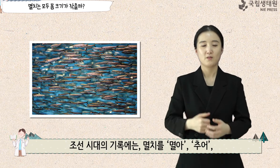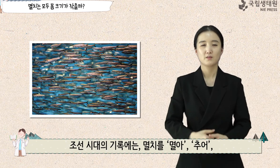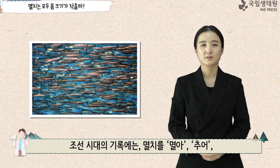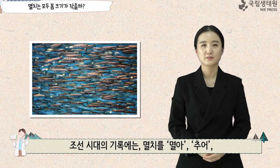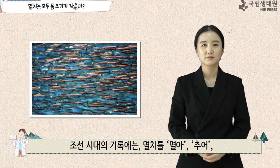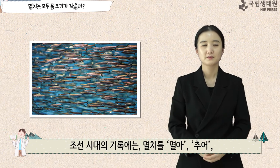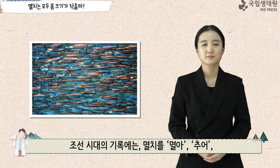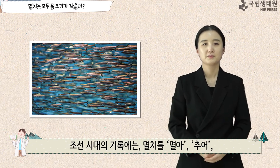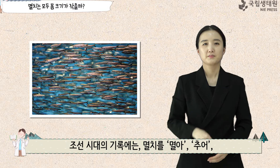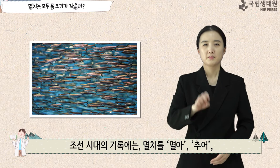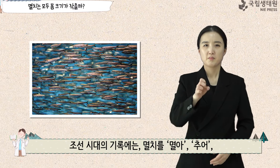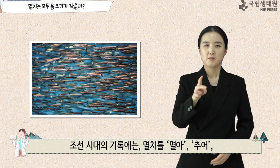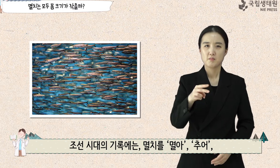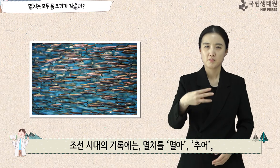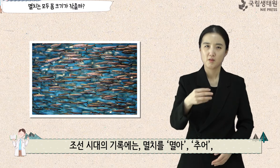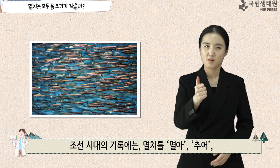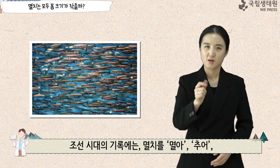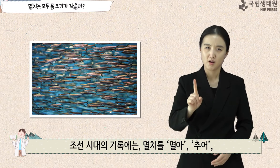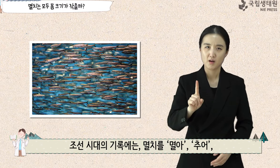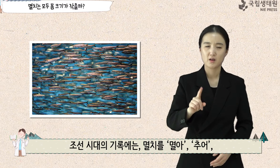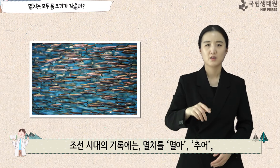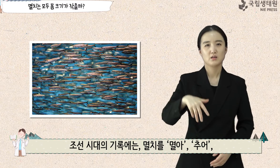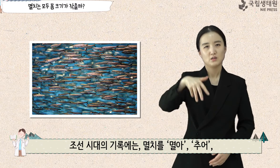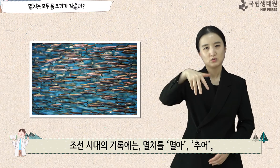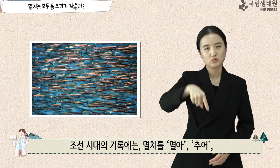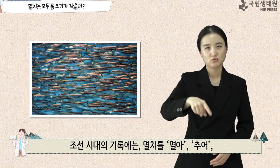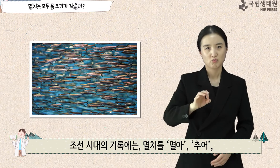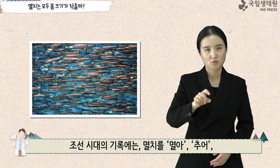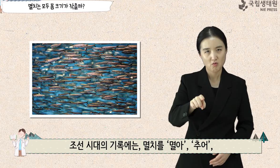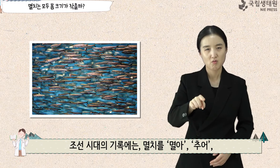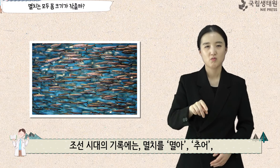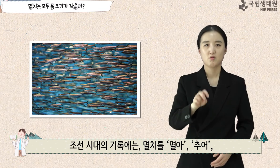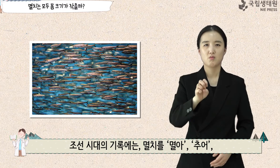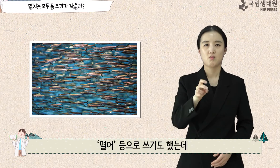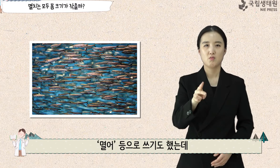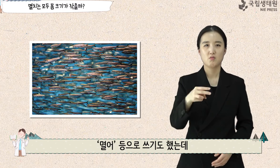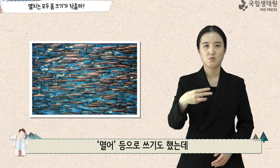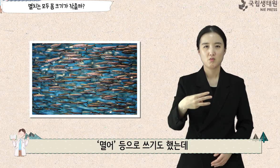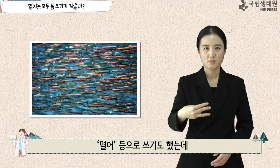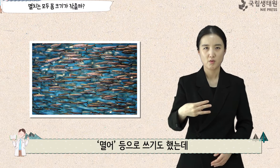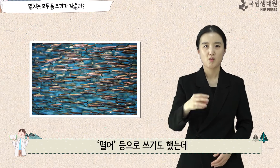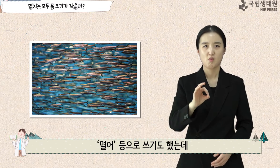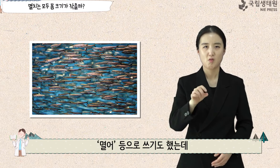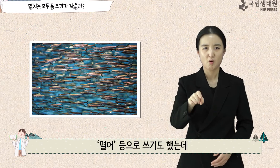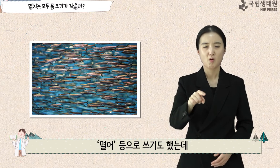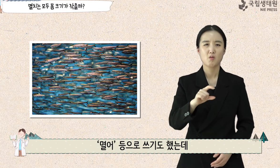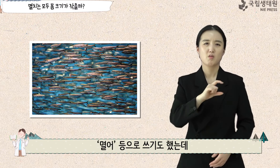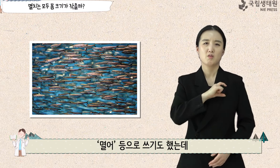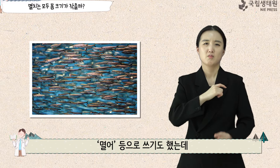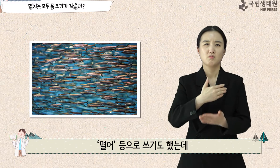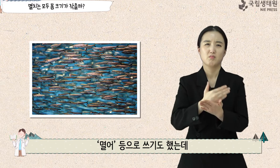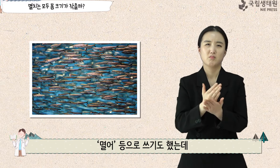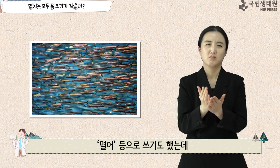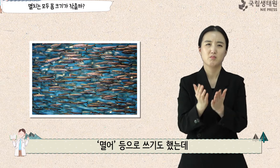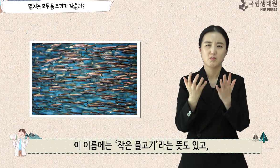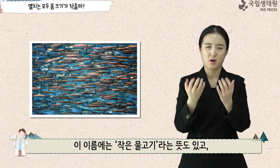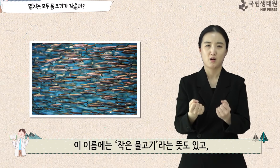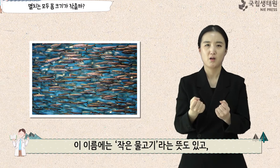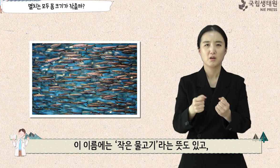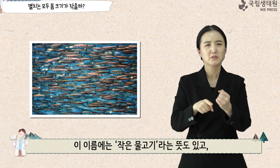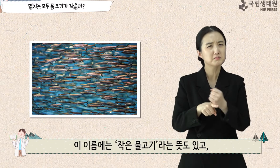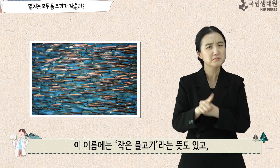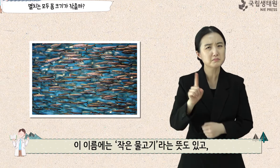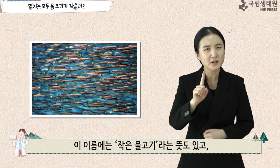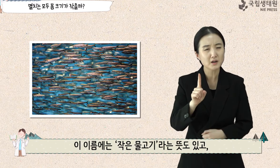조선시대의 기록에는 멸치를 멸하, 추어, 멸어 등으로 쓰기도 했는데 이